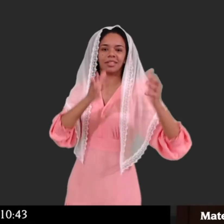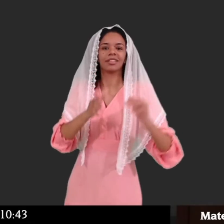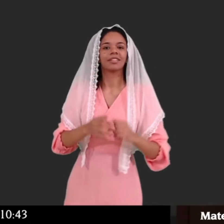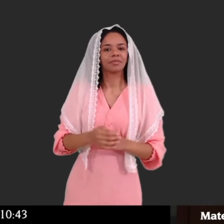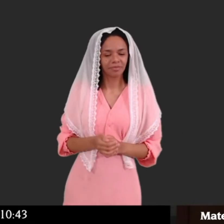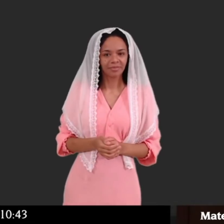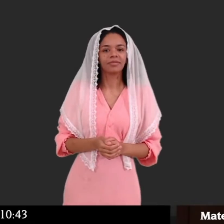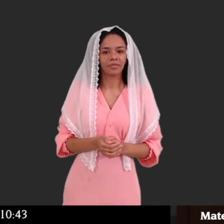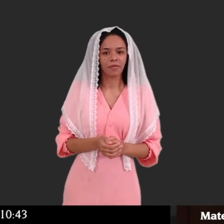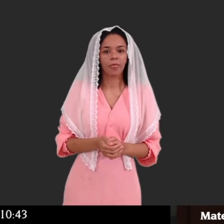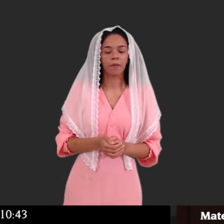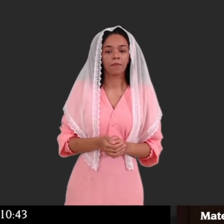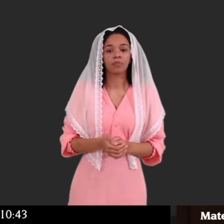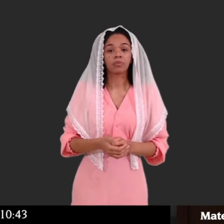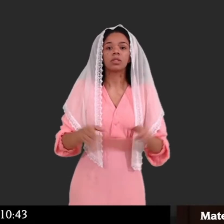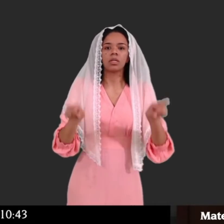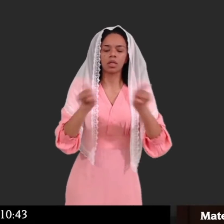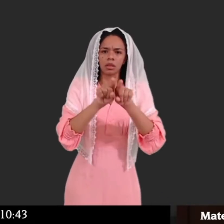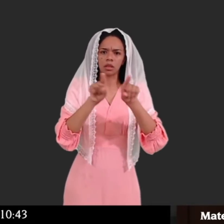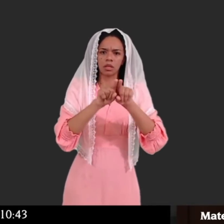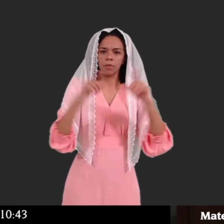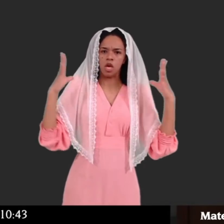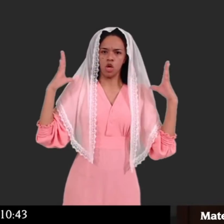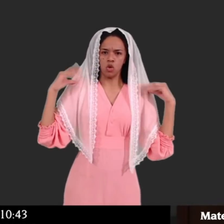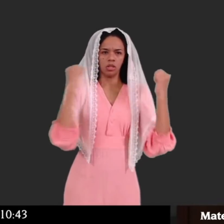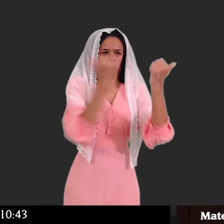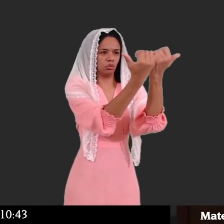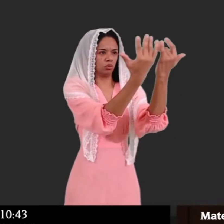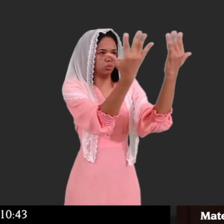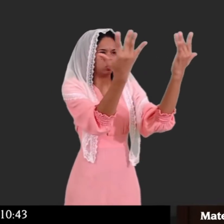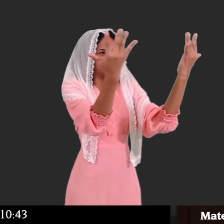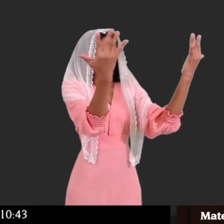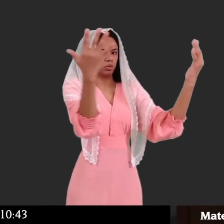Fala-se a palavra que ele achou loucura até nos seus anjos, e de seus ministros ele faz vento.